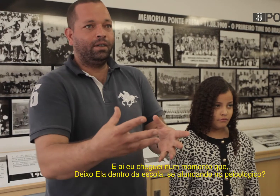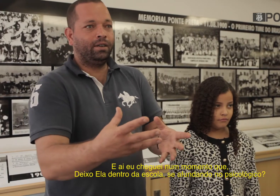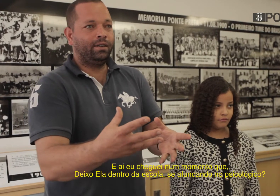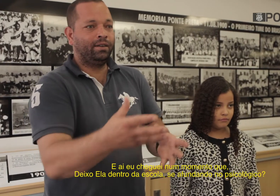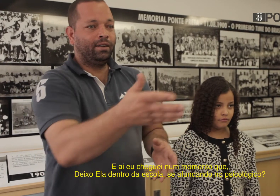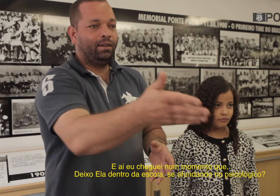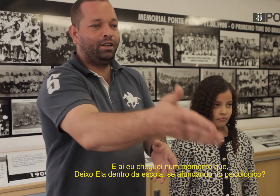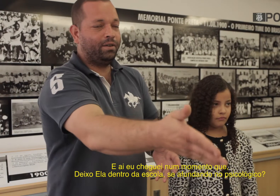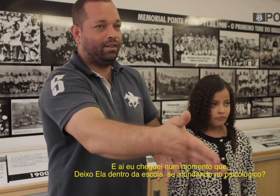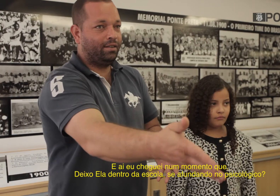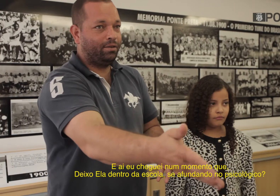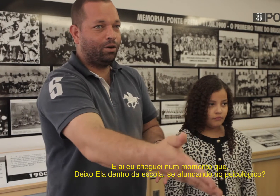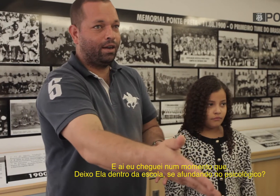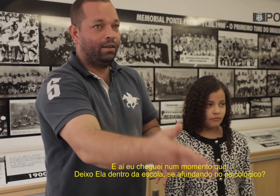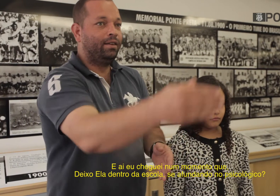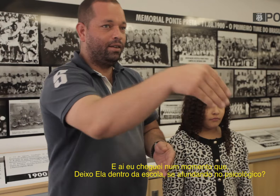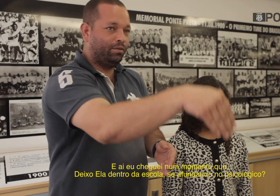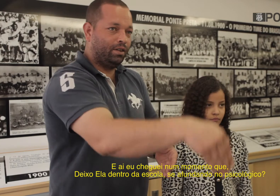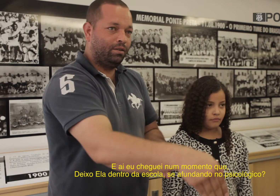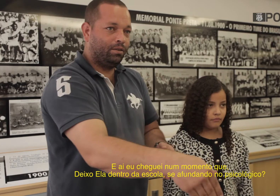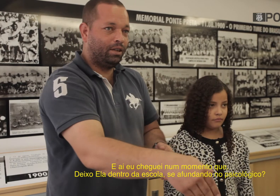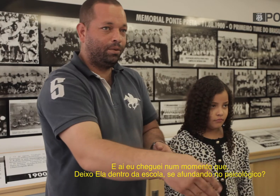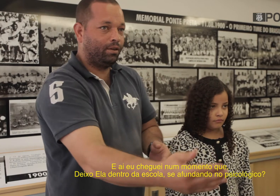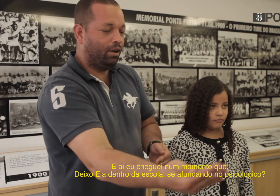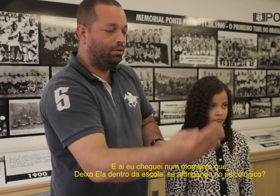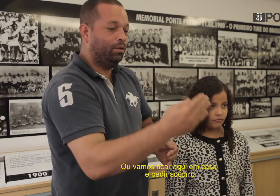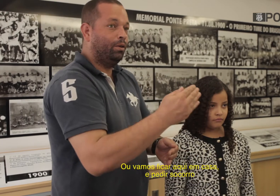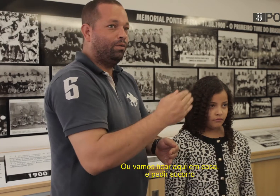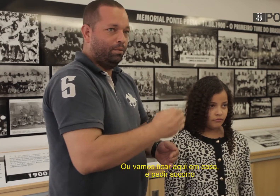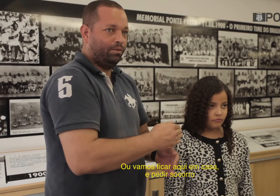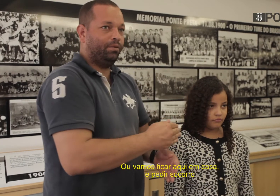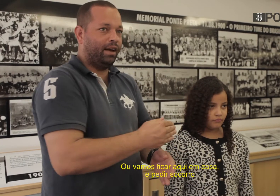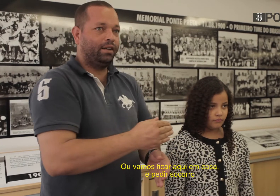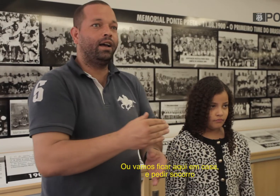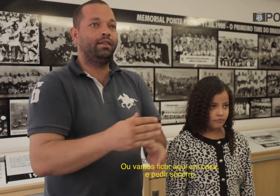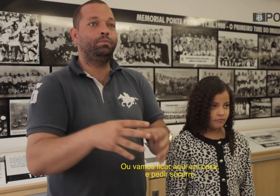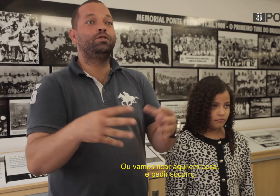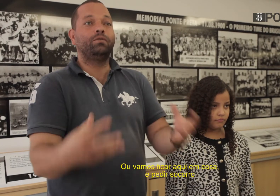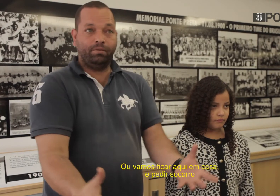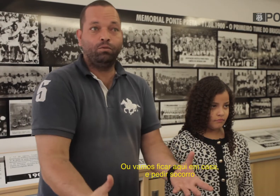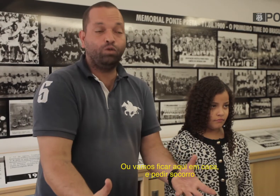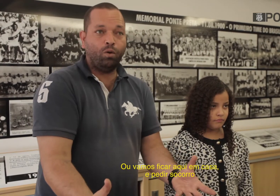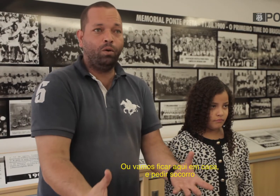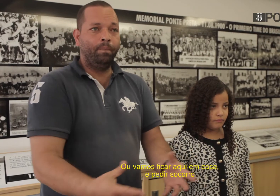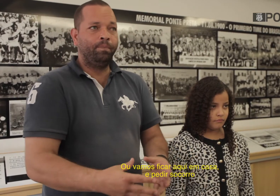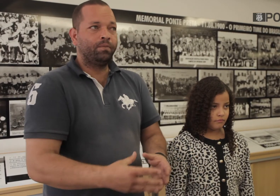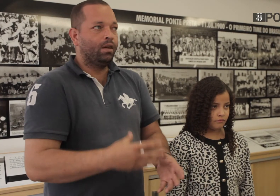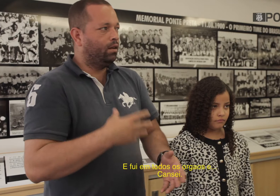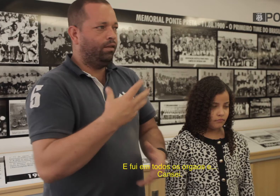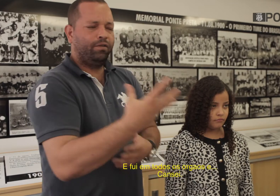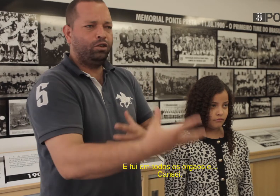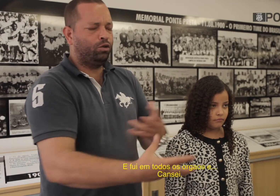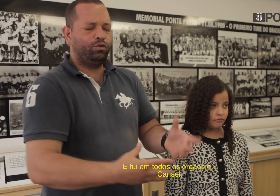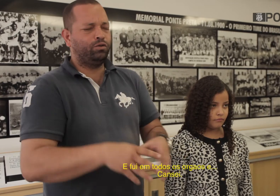que deixo ela dentro da escola se afundando no dano psicológico, ou vamos aqui em casa e pedir um socorro,